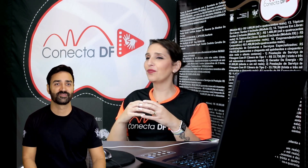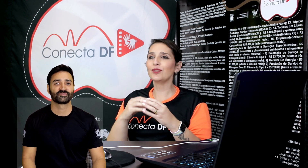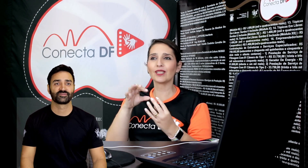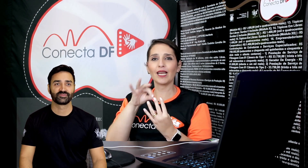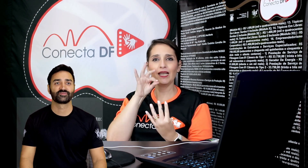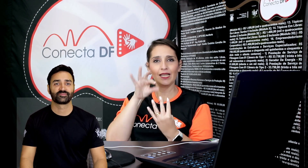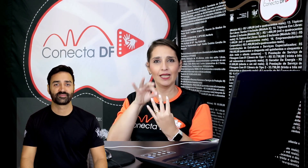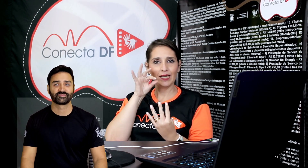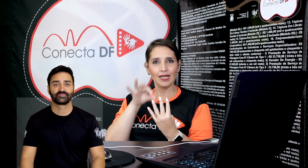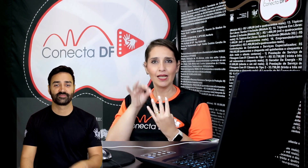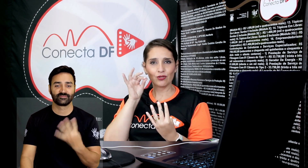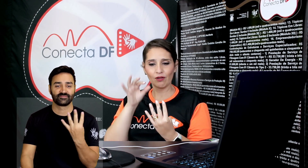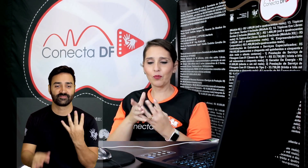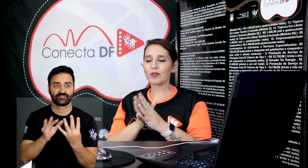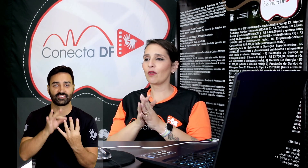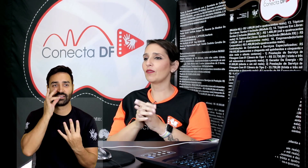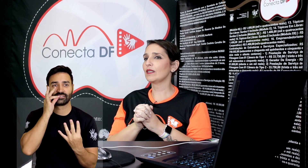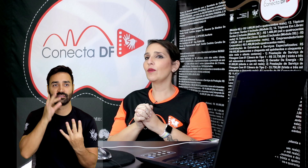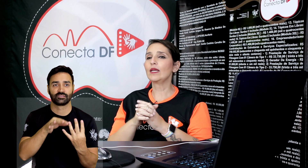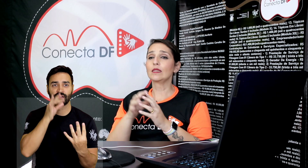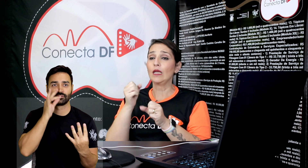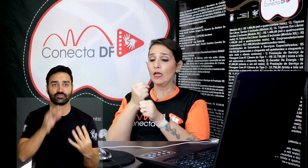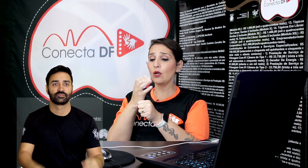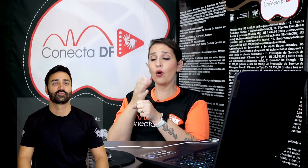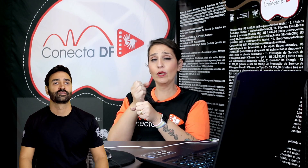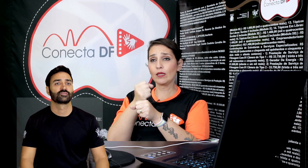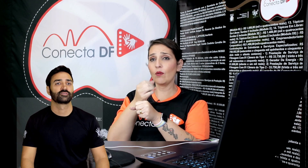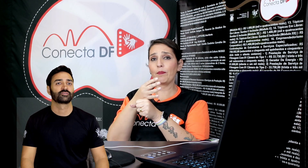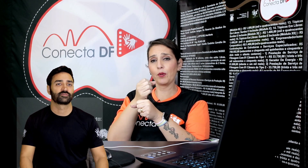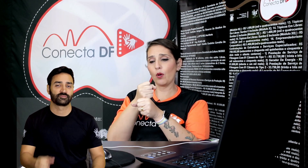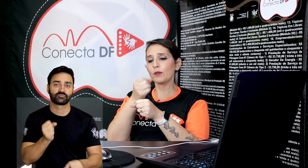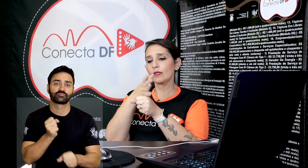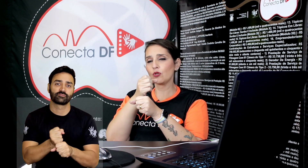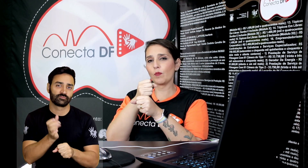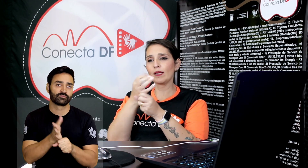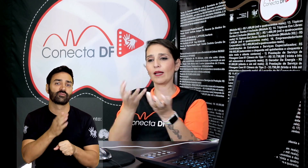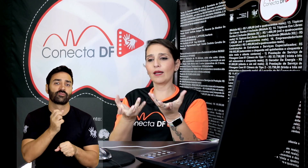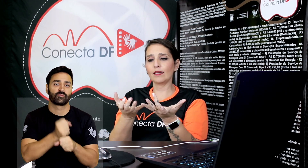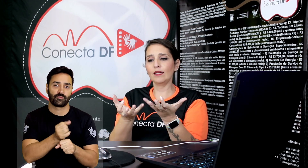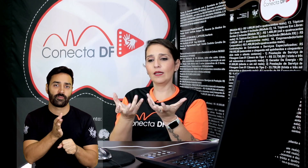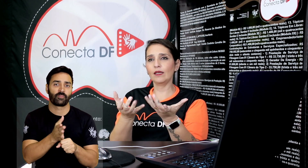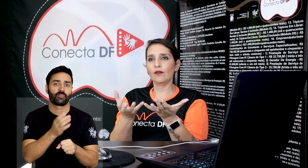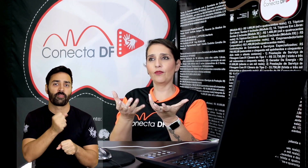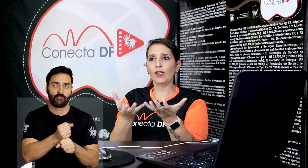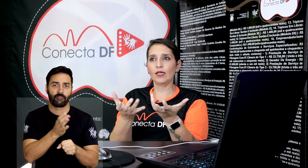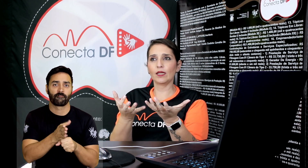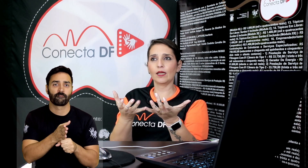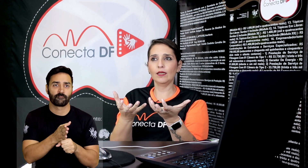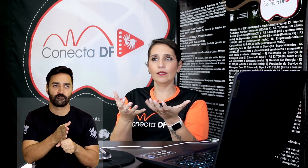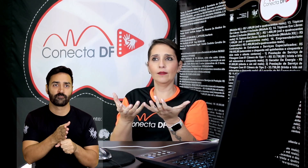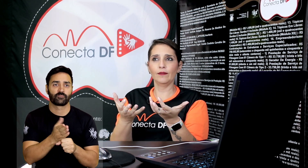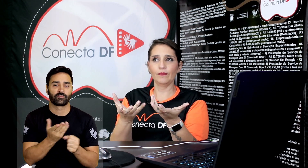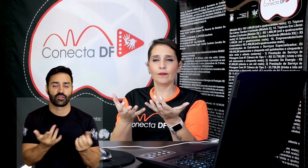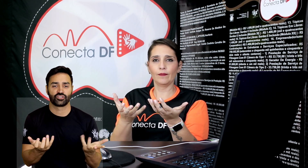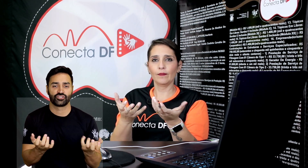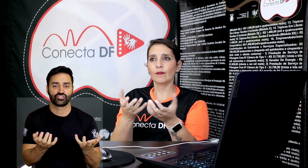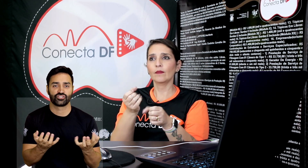fast food, né? Já vi o pessoal fazendo esse. Ou então a próprio sinal de batata e frita, né?